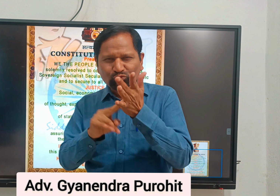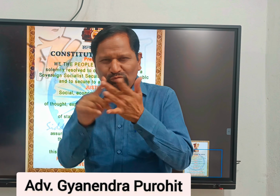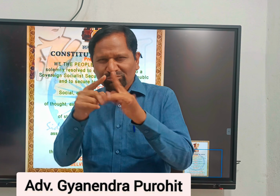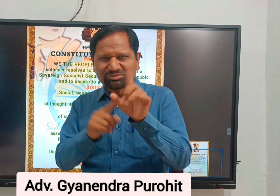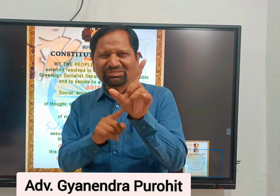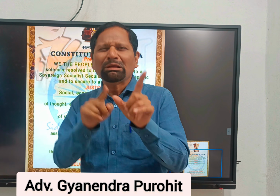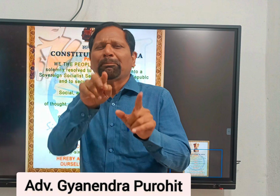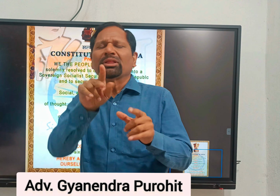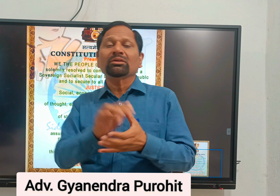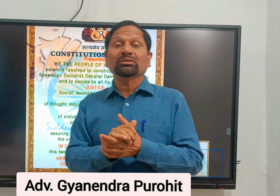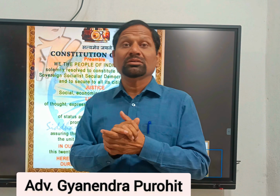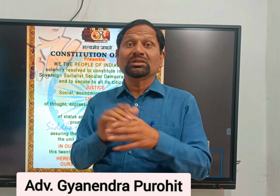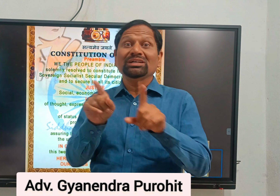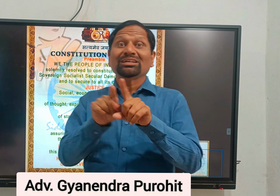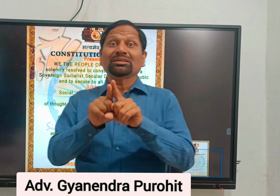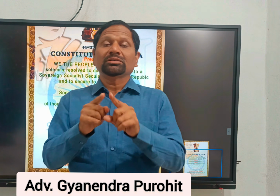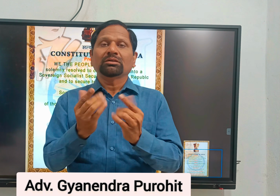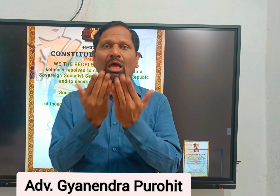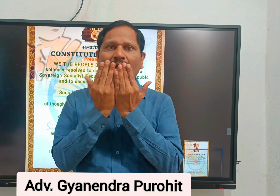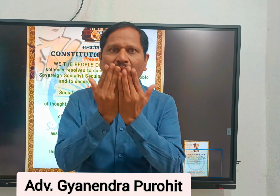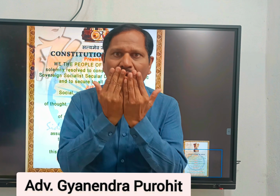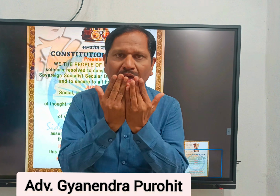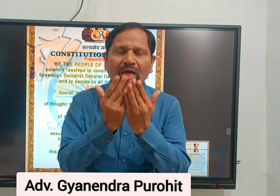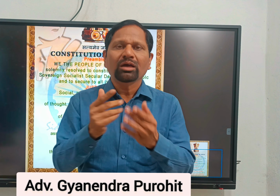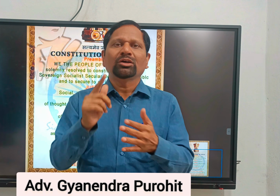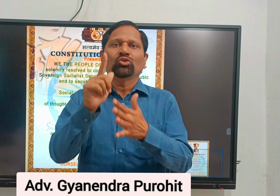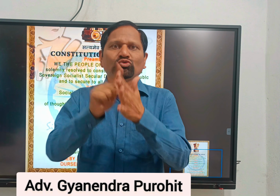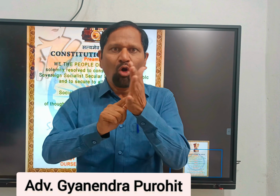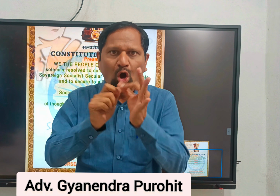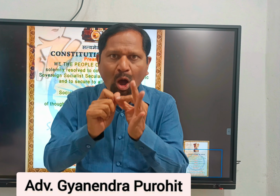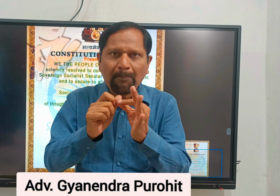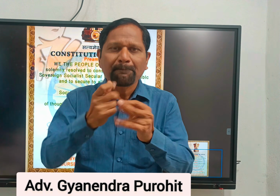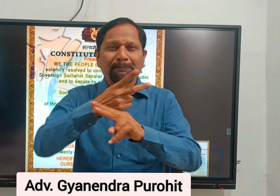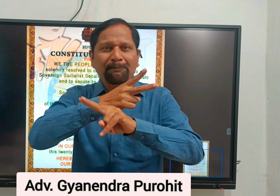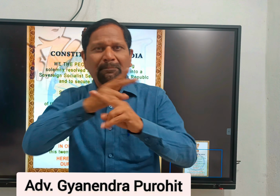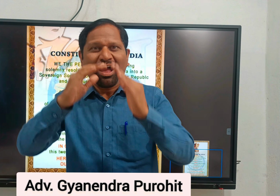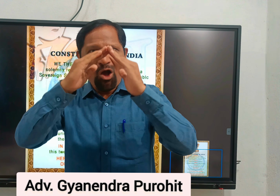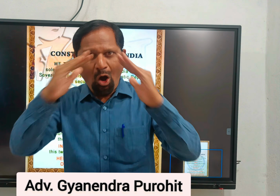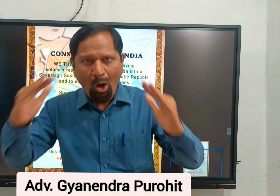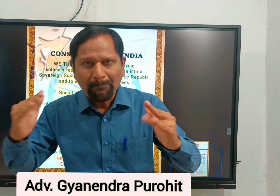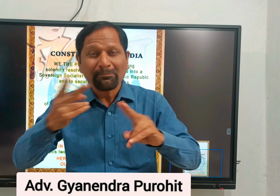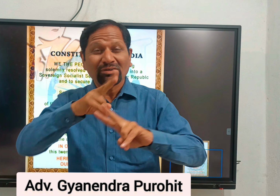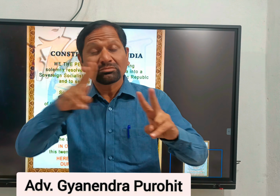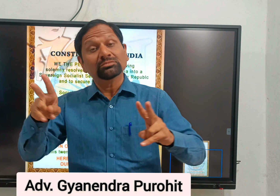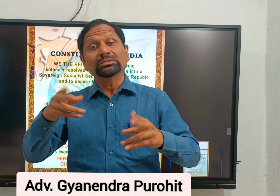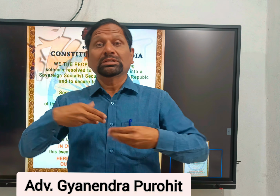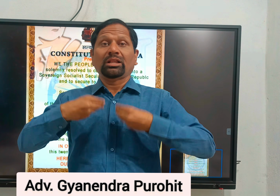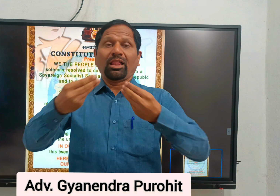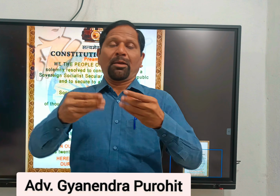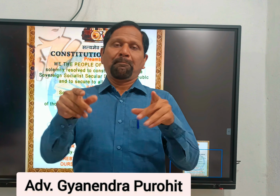दूसरी बात कही गई है अवसर, अपॉर्चुनिटी, रोजगार का अवसर, शिक्षा का अवसर,